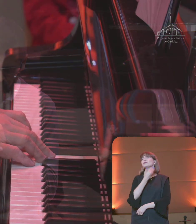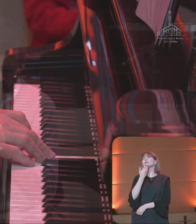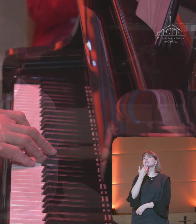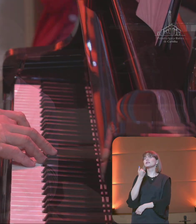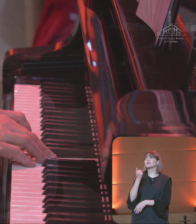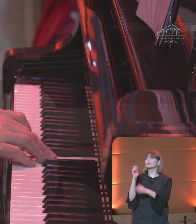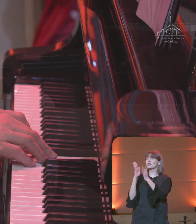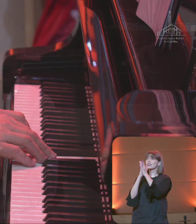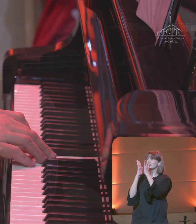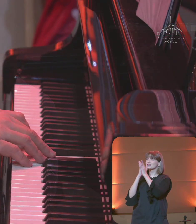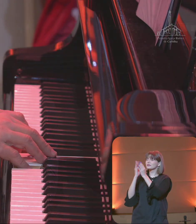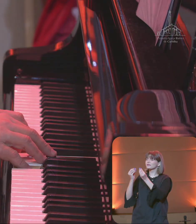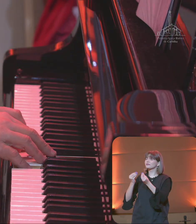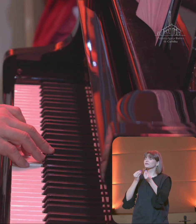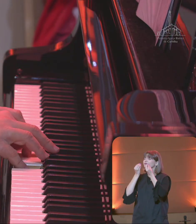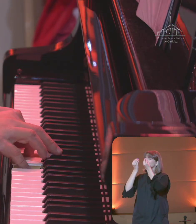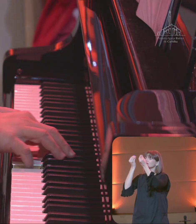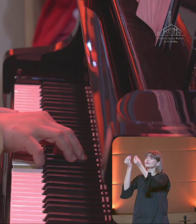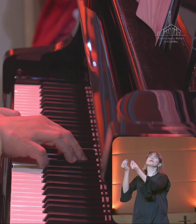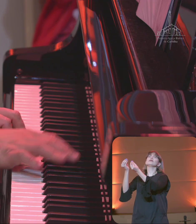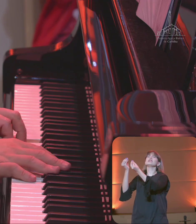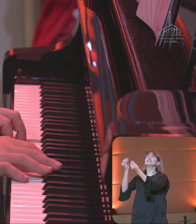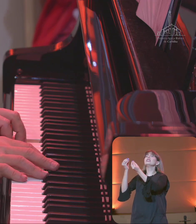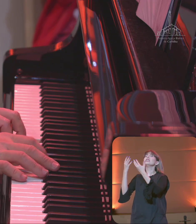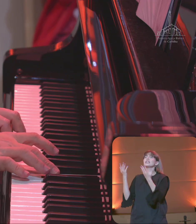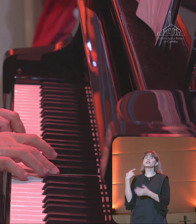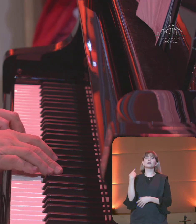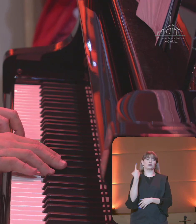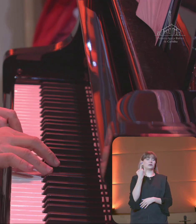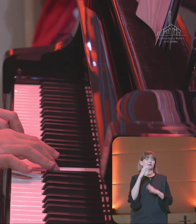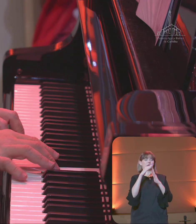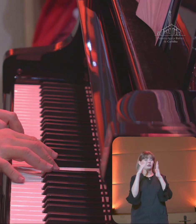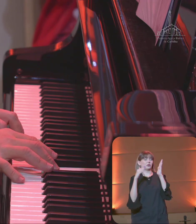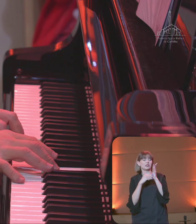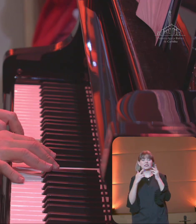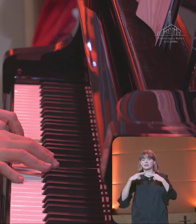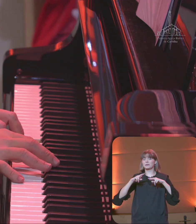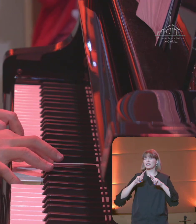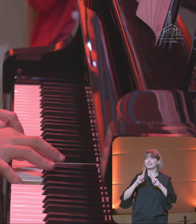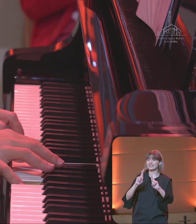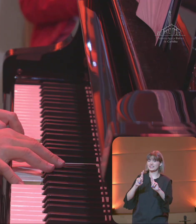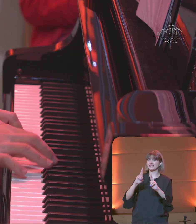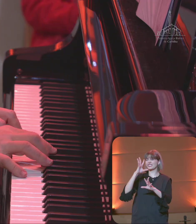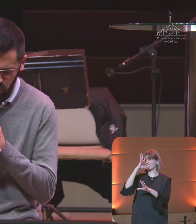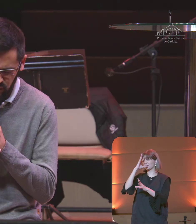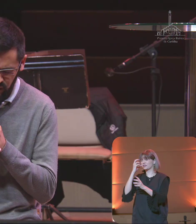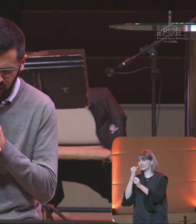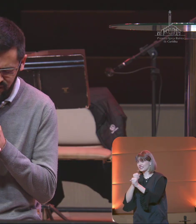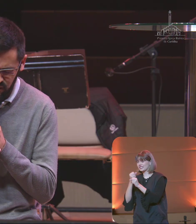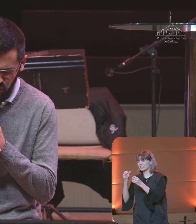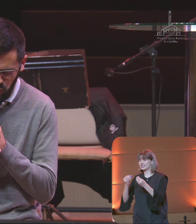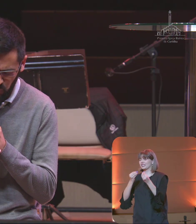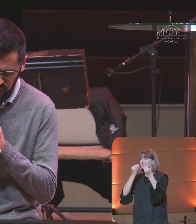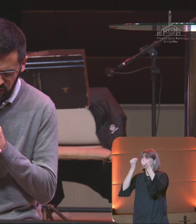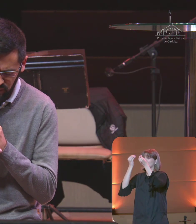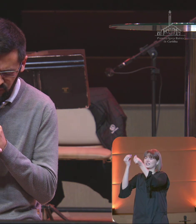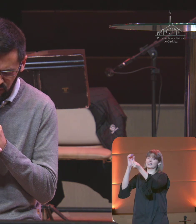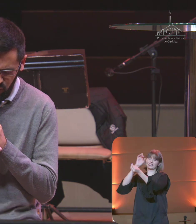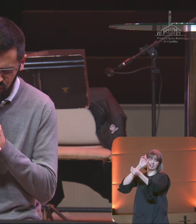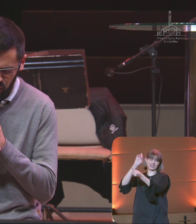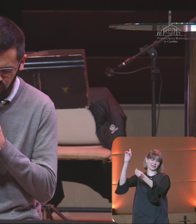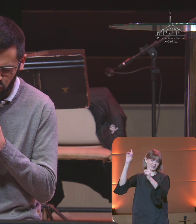mas também, Pai, depositando toda a nossa esperança e a nossa confiança em Ti, porque cremos, Pai, que o Senhor é esse Deus de